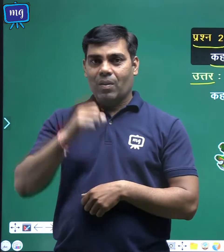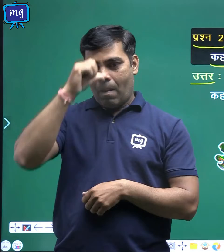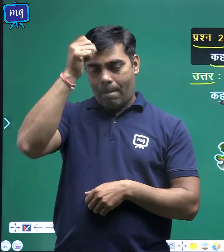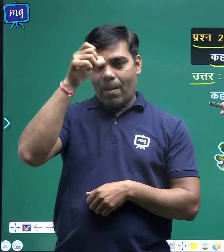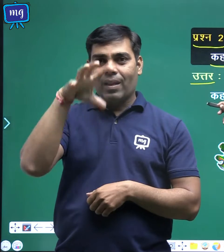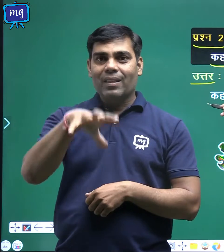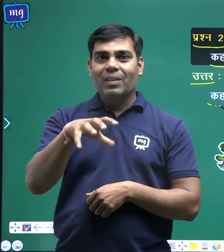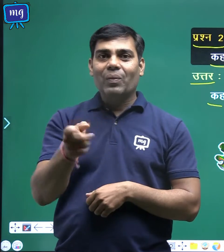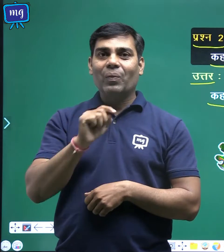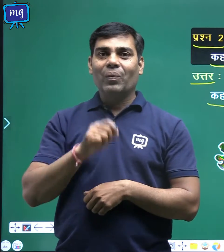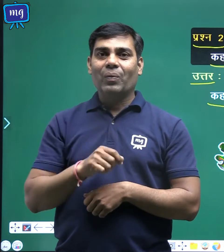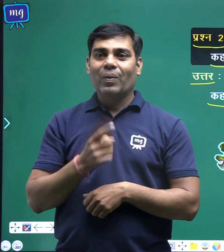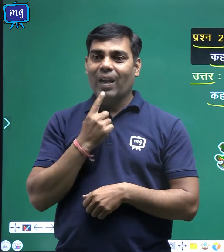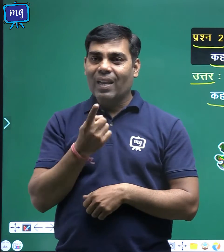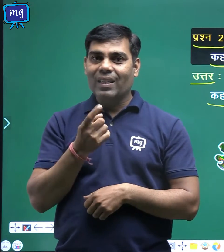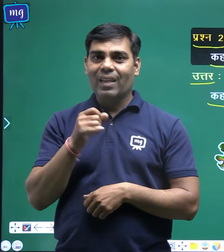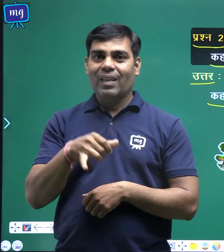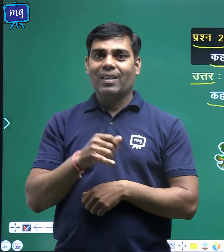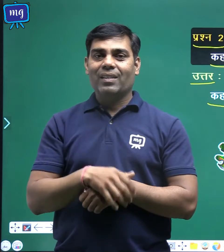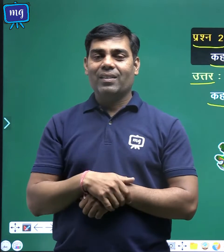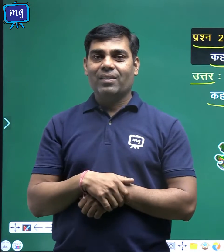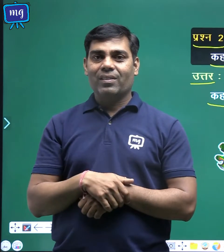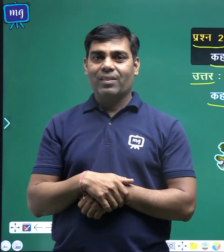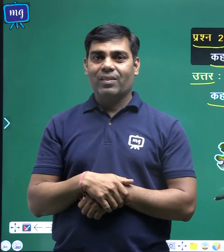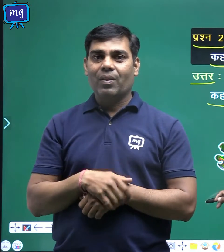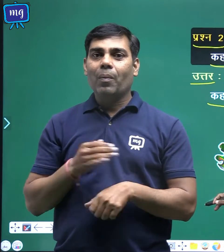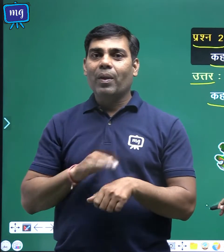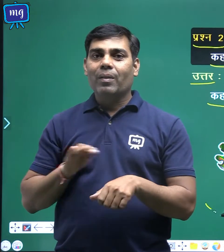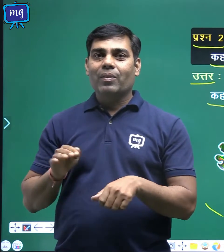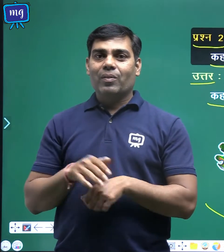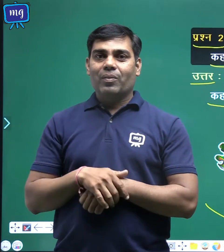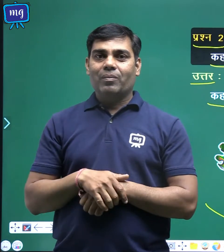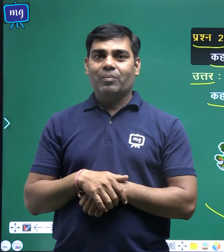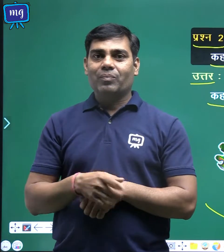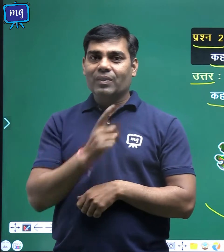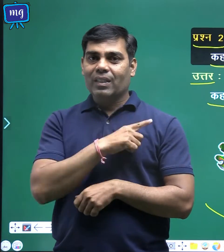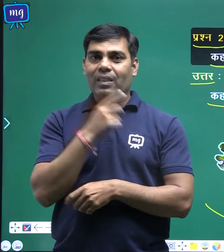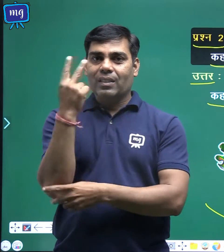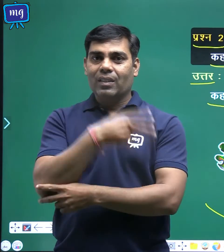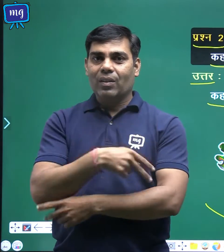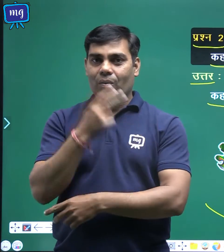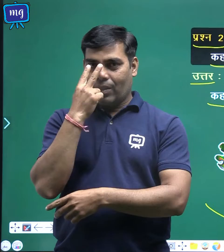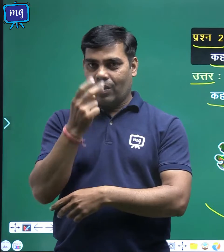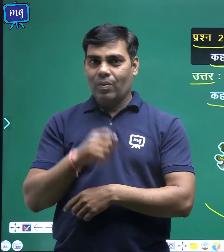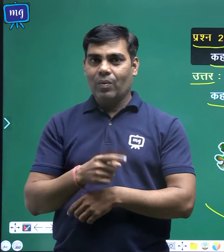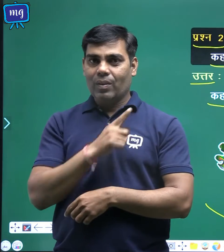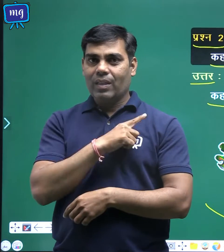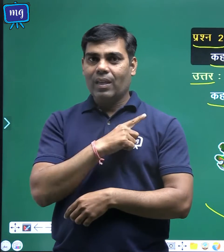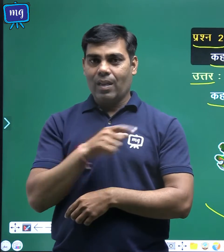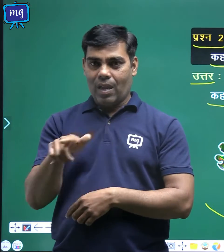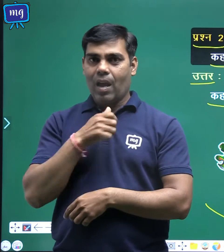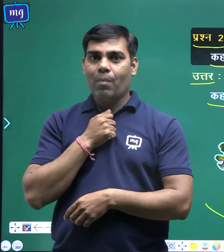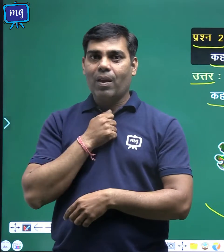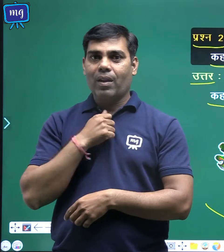को कहते हैं। प्यारे बच्चों, इस चित्र को देखो, यह